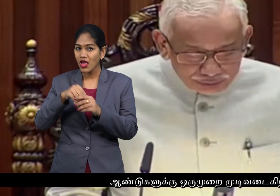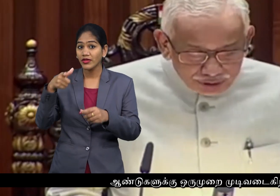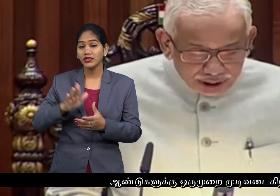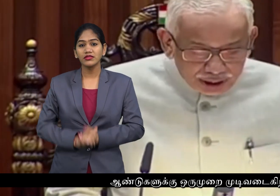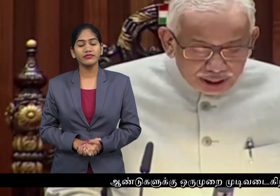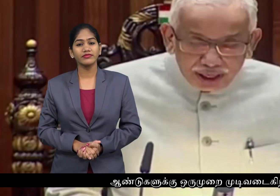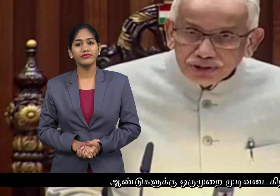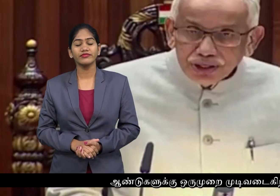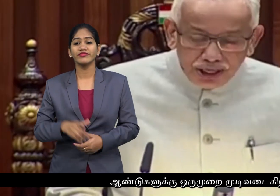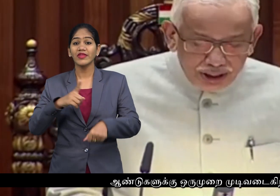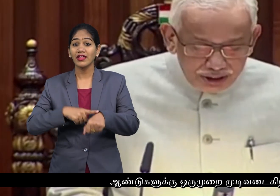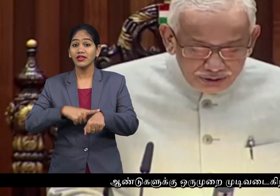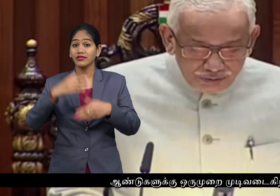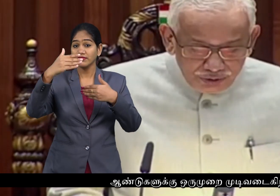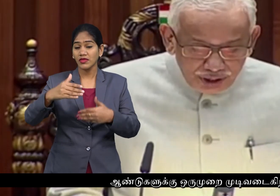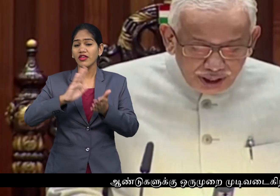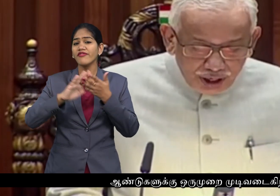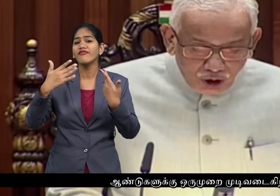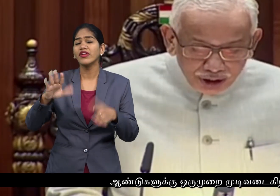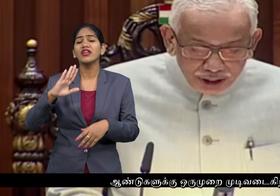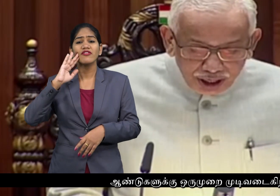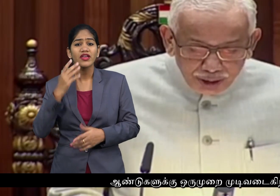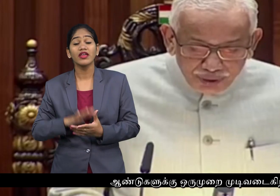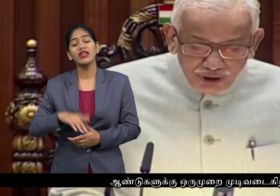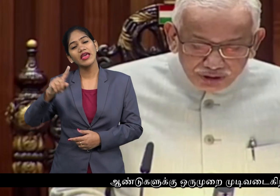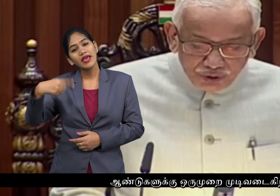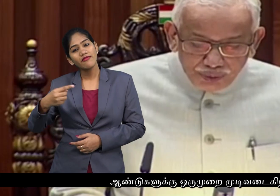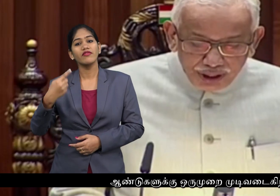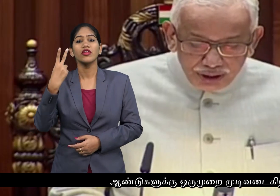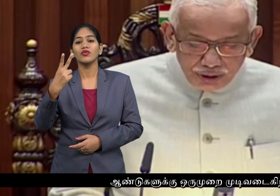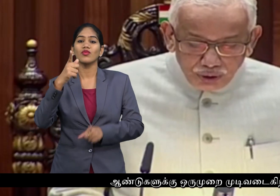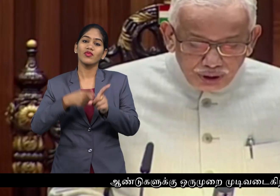2 ஆண்டுகளுக்கு ஒரு முறை முடிவடைகிறது.